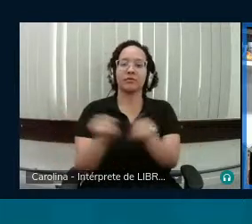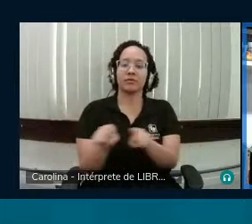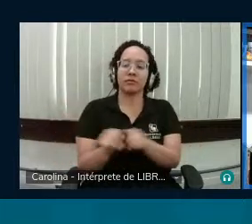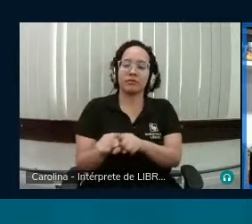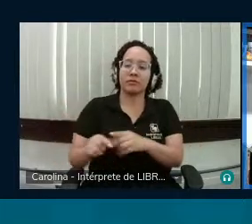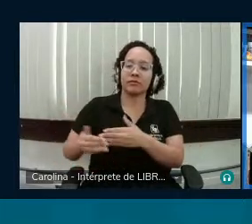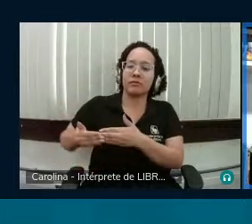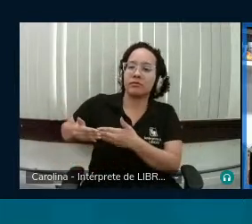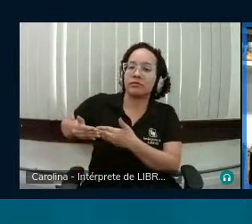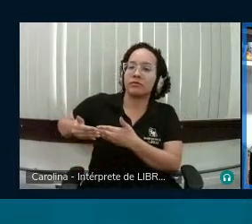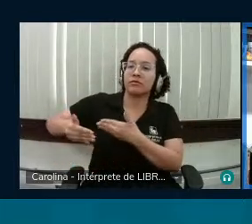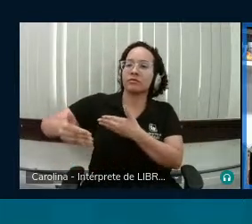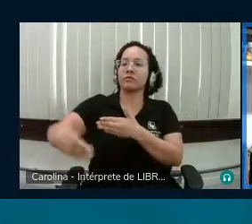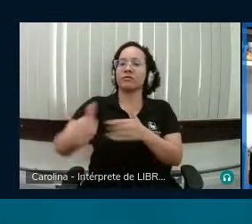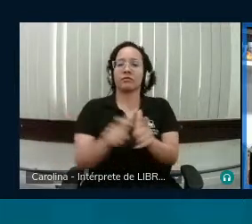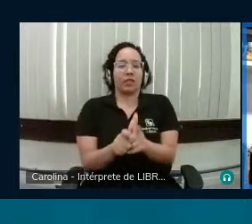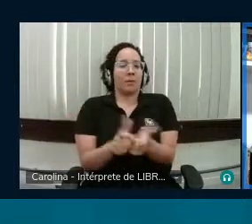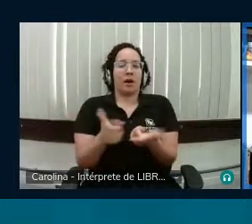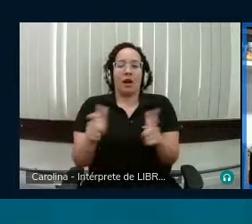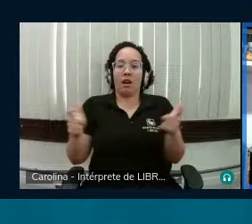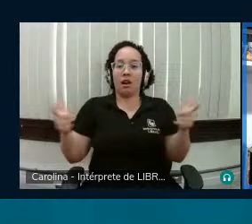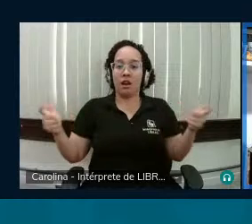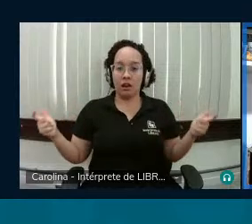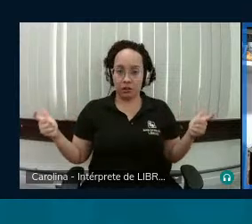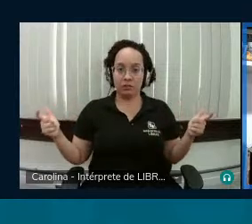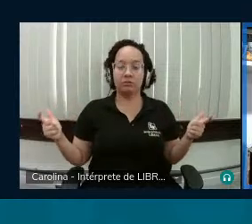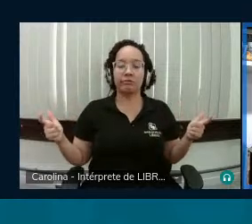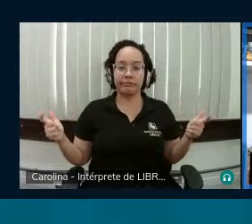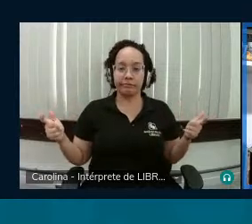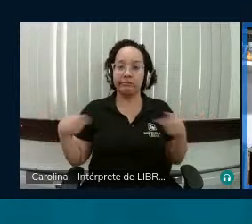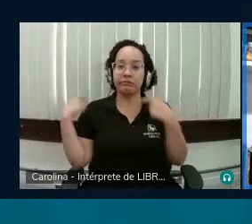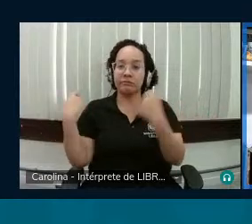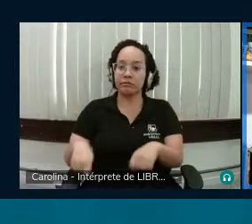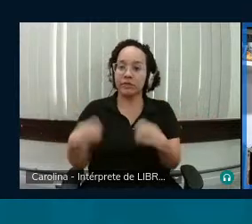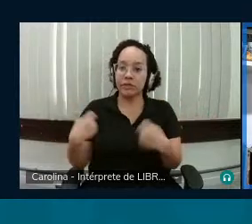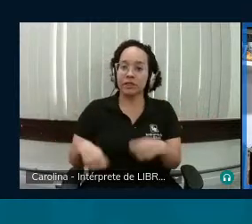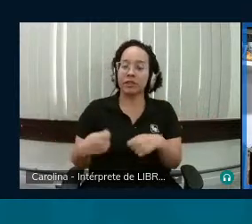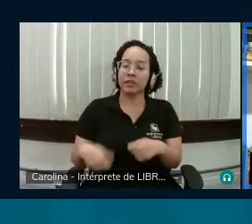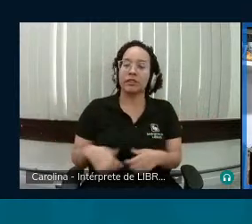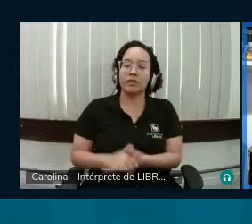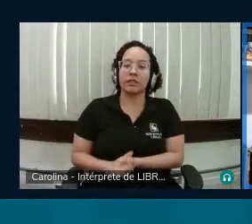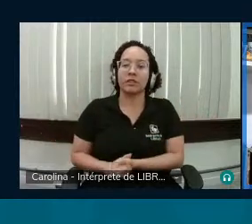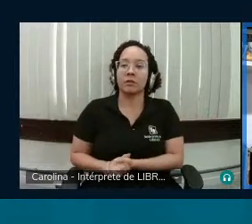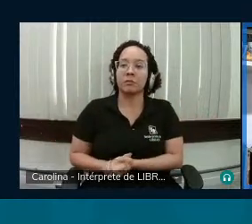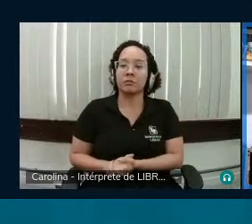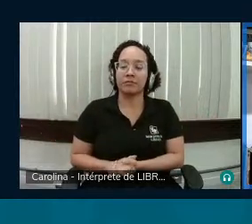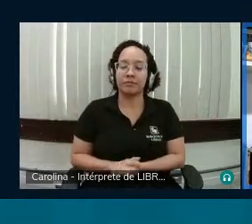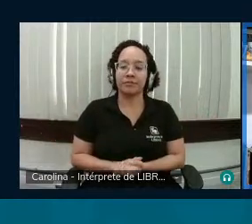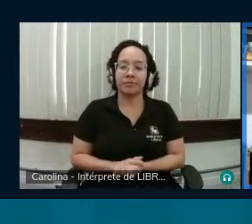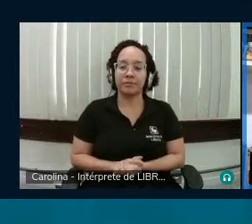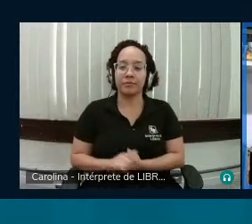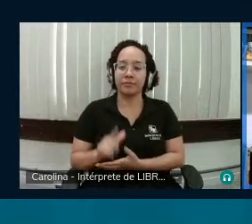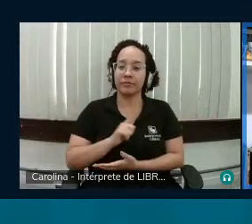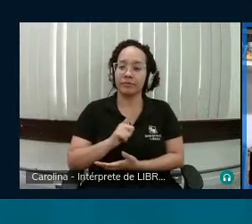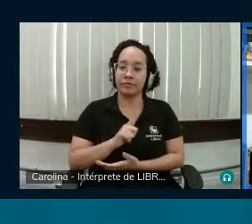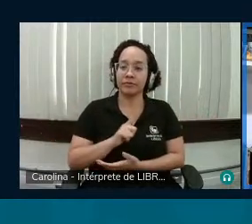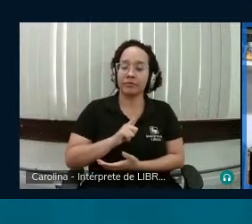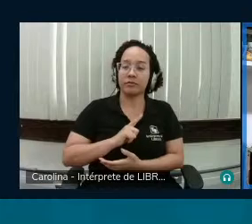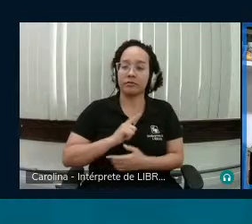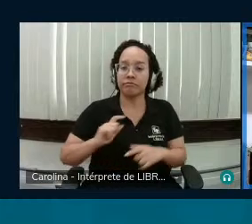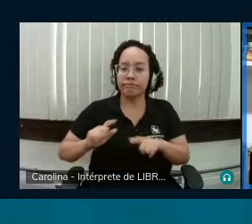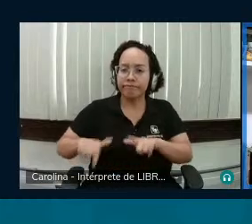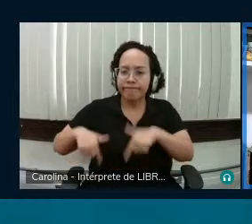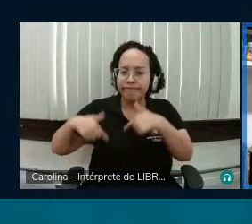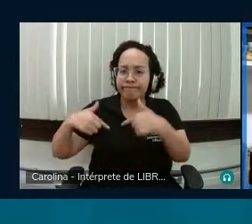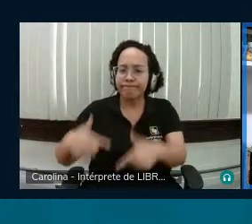tempo, uma demanda cada vez maior. Né, uma demanda o que até foi uma necessidade de ações como